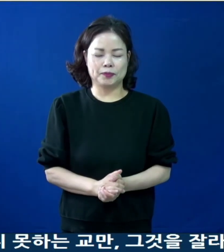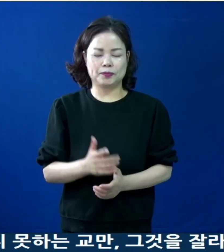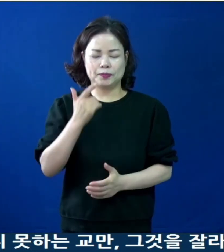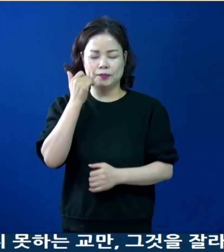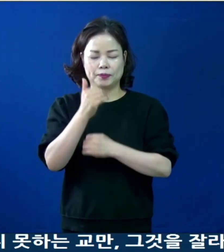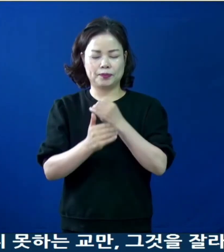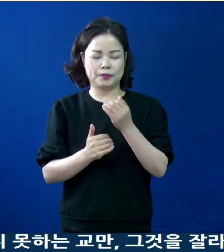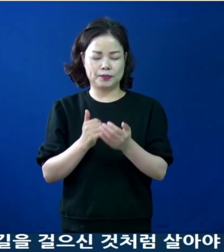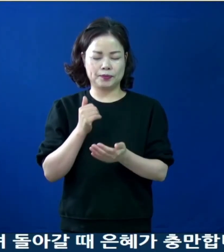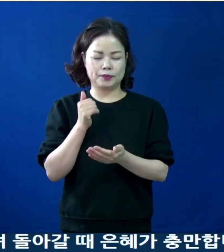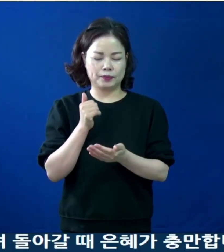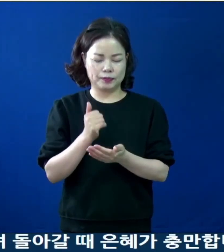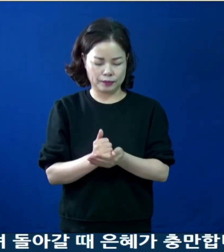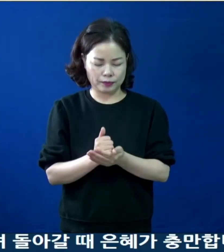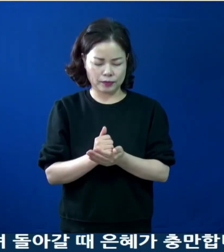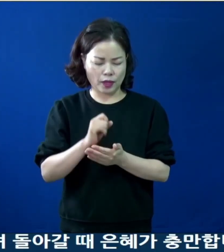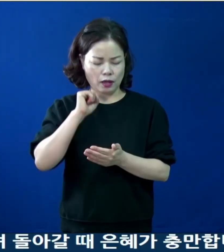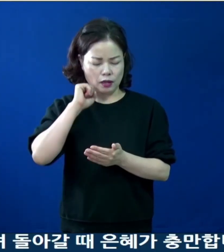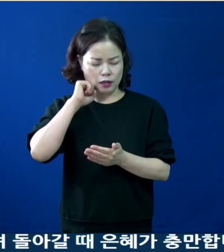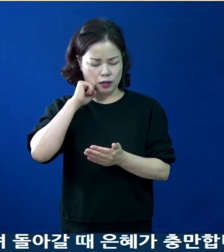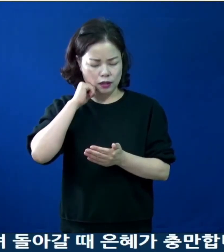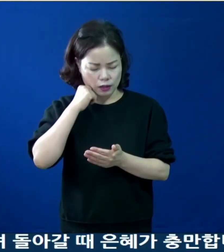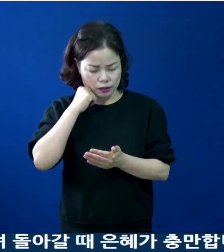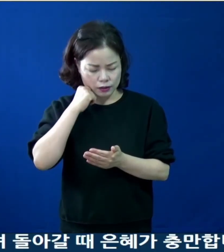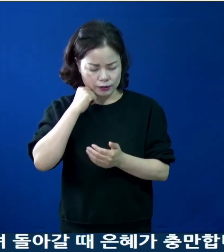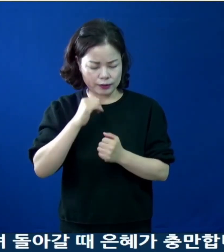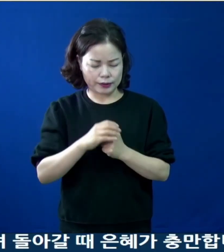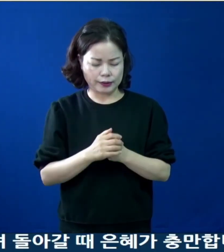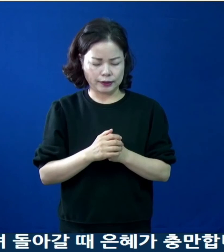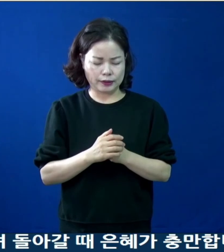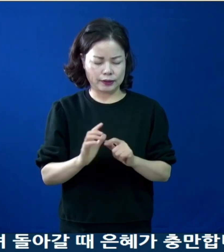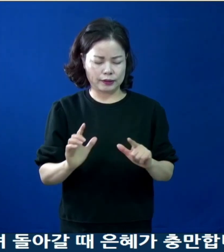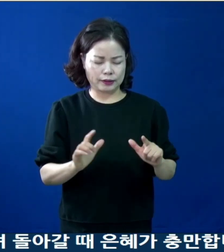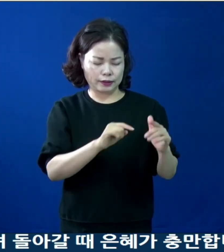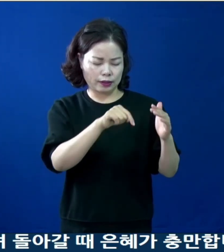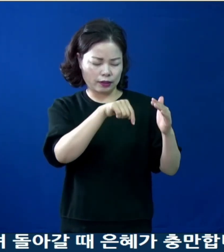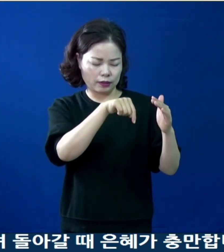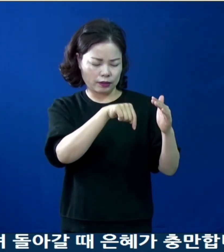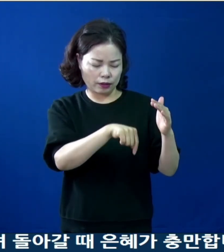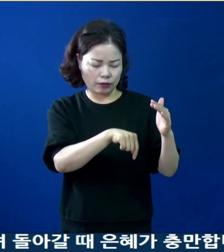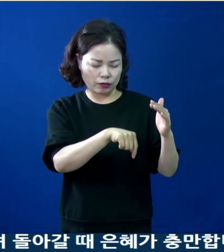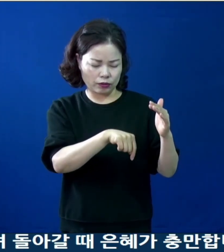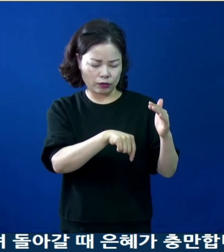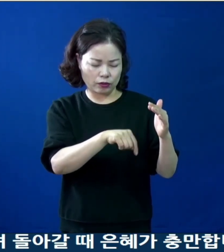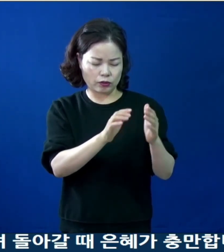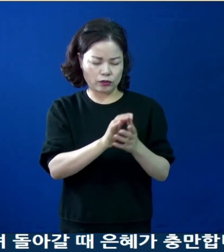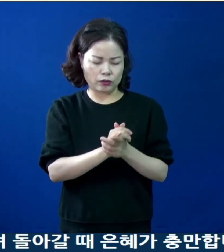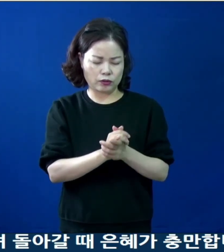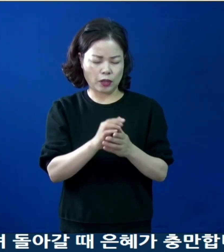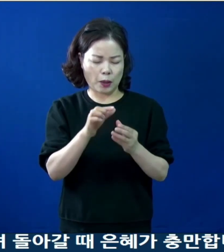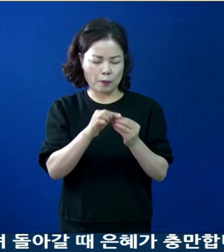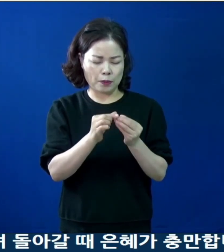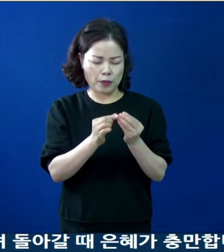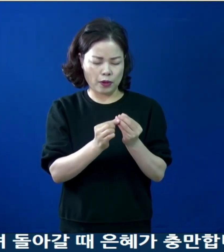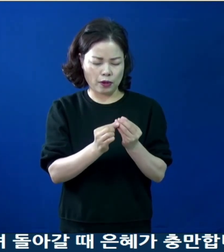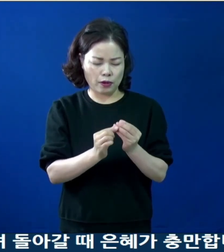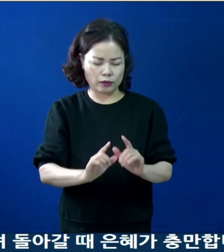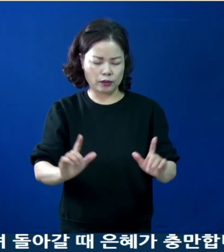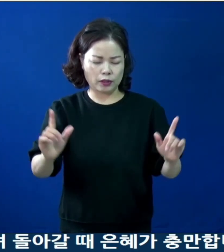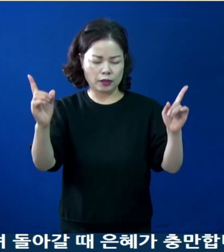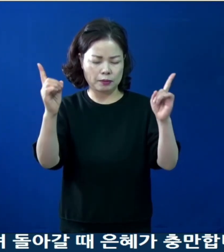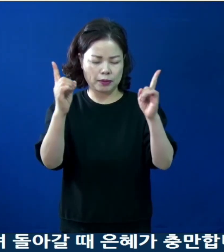아버지 하나님, 어려운 삶 중에 추석 명절을 맞아 우리가 화목하게